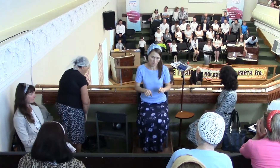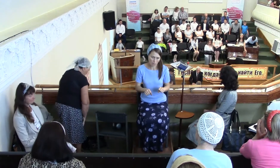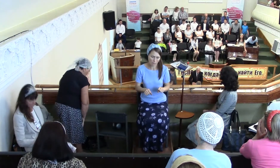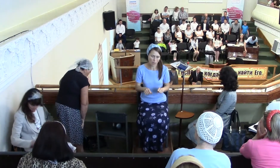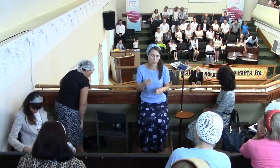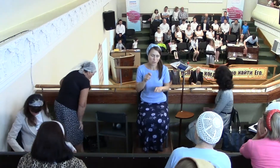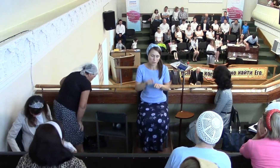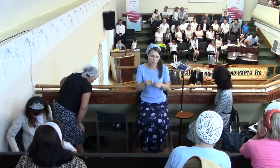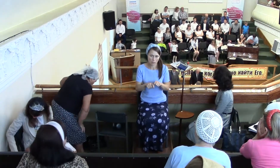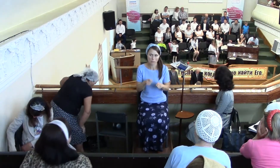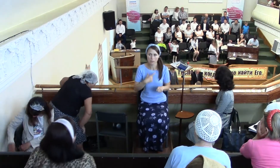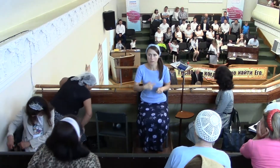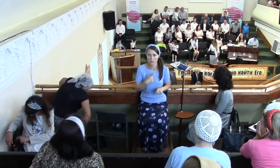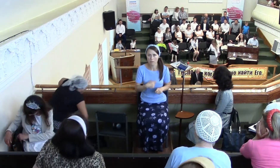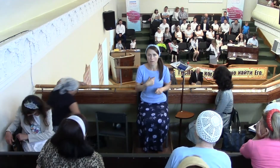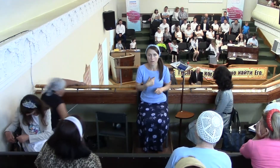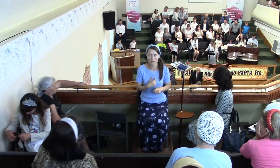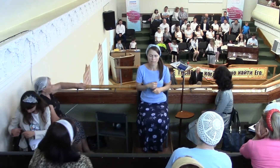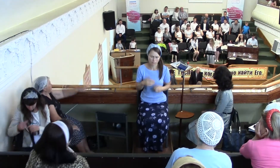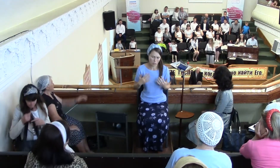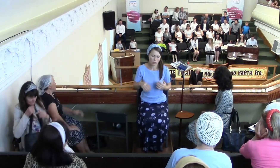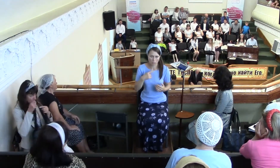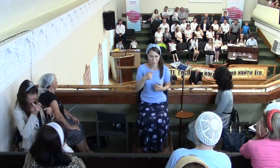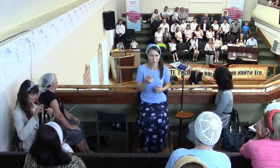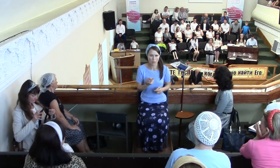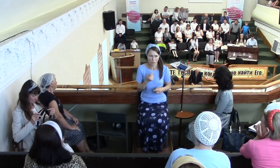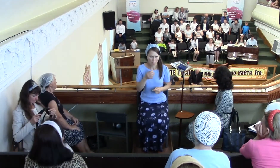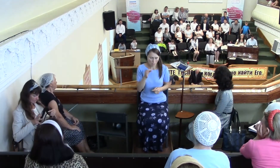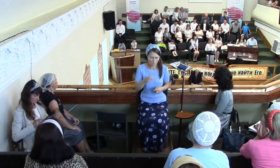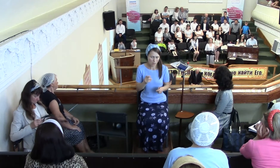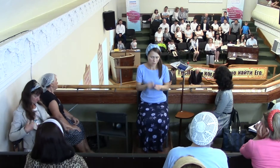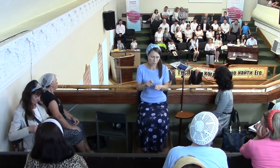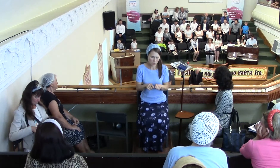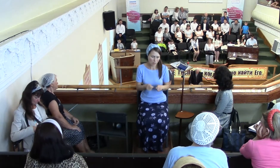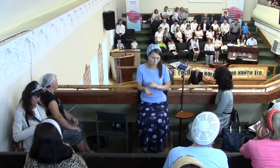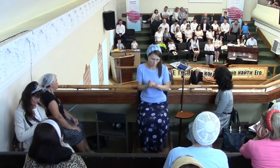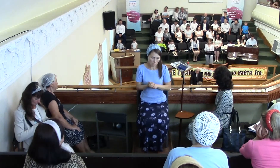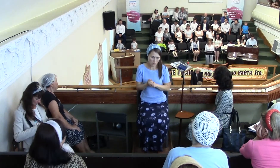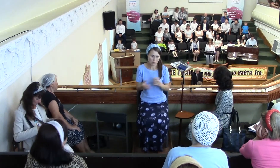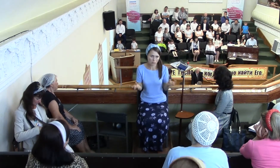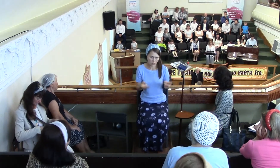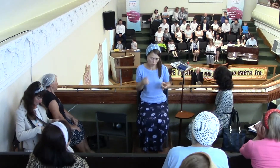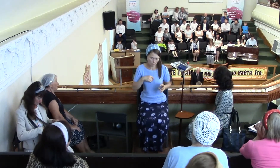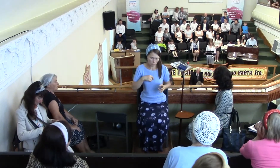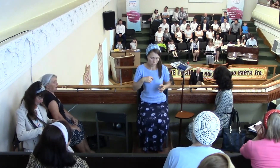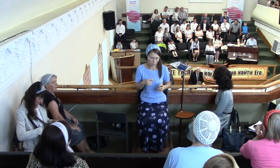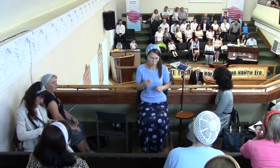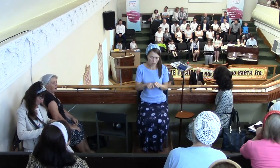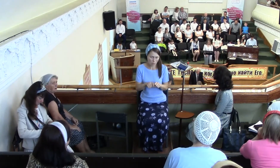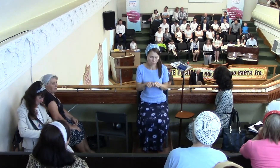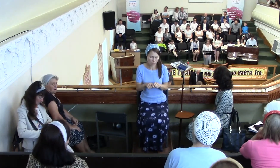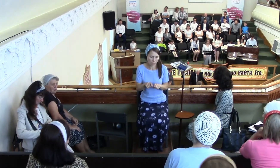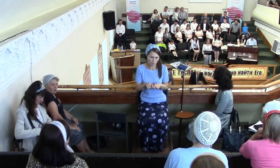испытывающие себя, мы уже говорили сегодня, мир проверили свой, подкрученные на